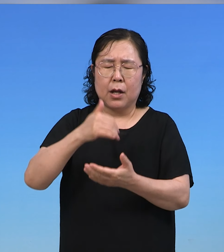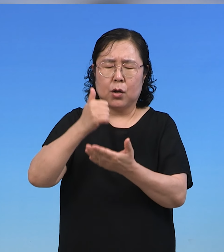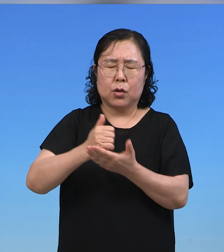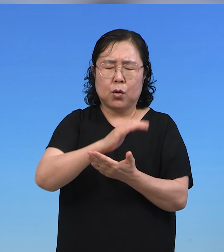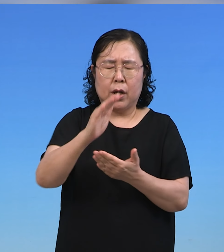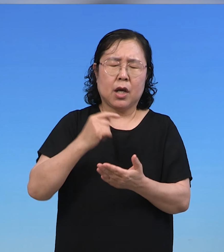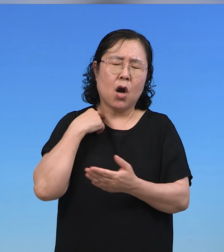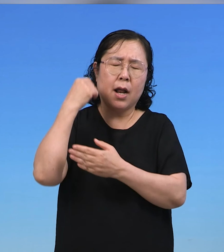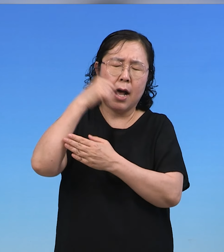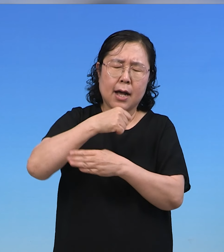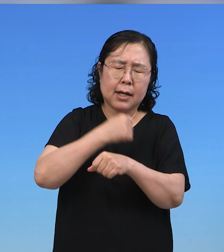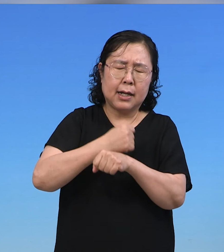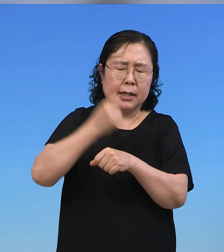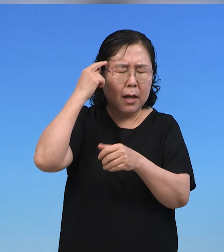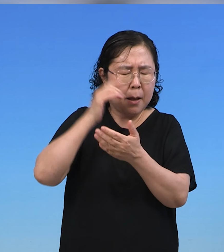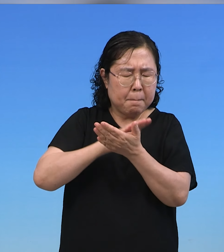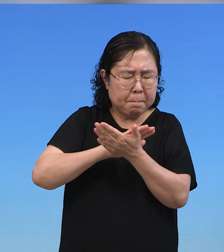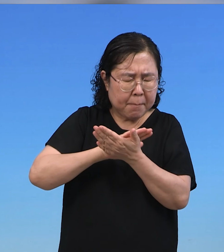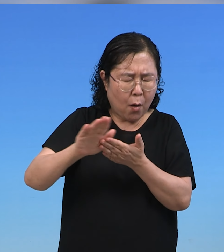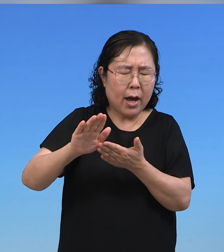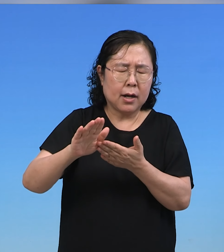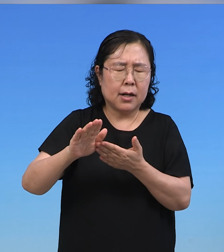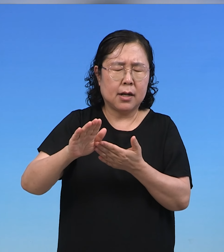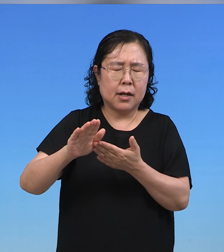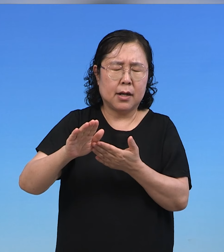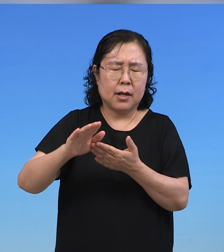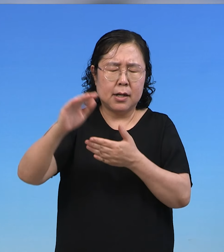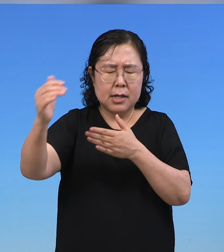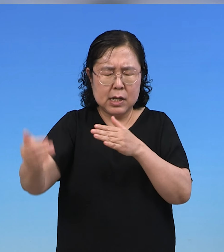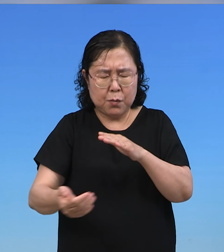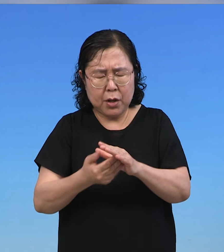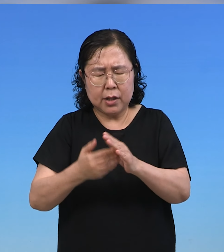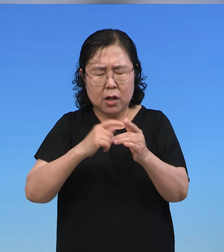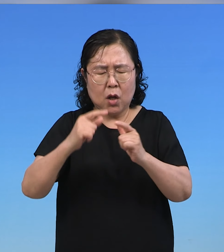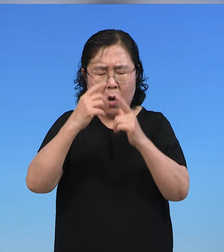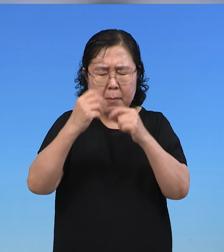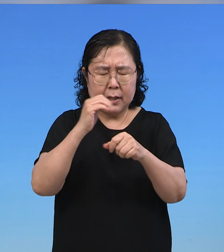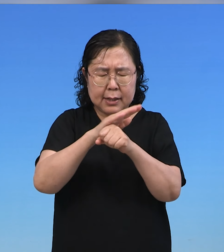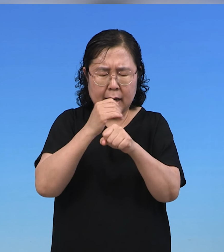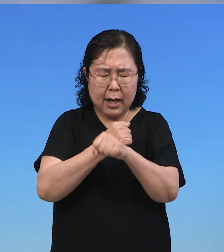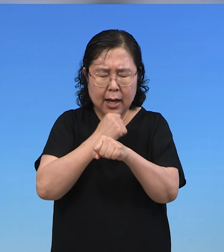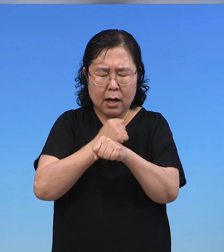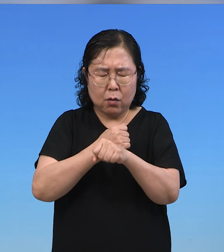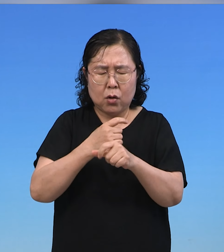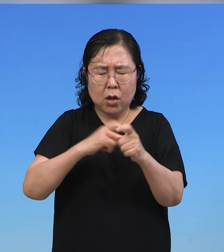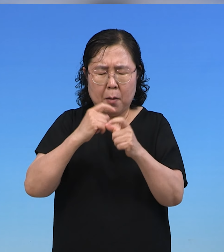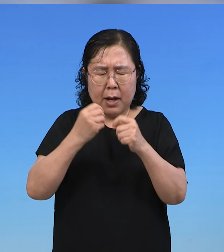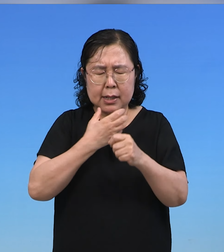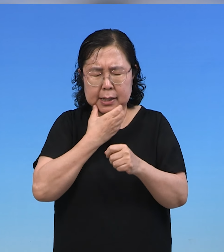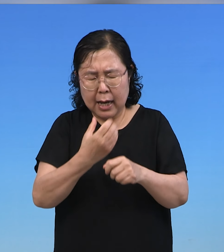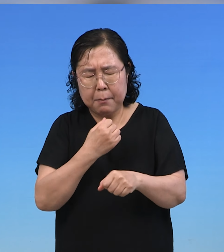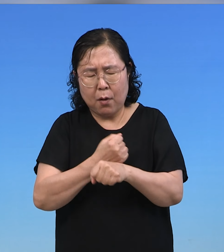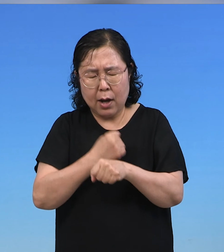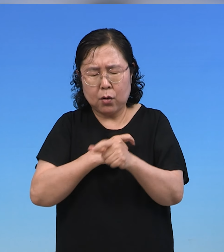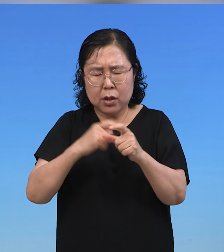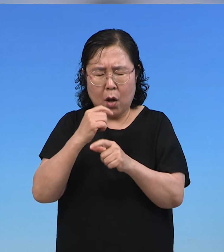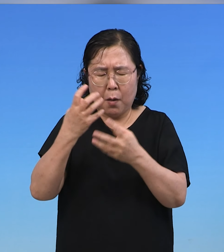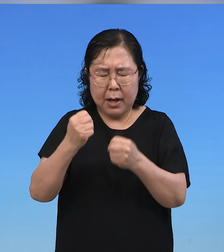그리스도가 우리에게 허락하신 그 평화를 구현해 나가면서 더 많이 사랑하고 더 많이 양보하고 더